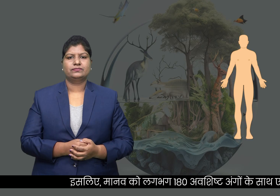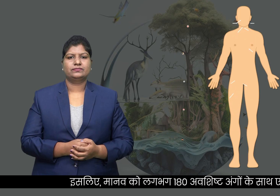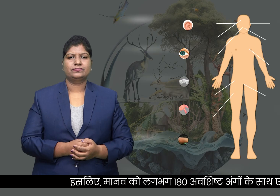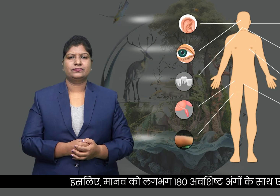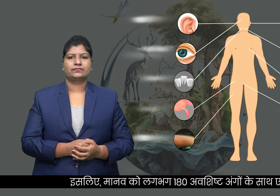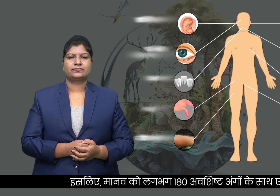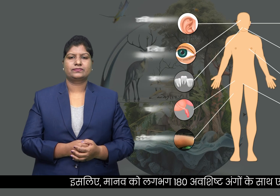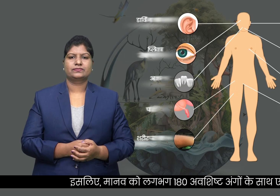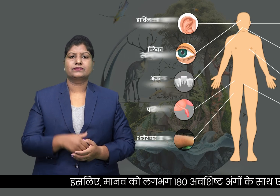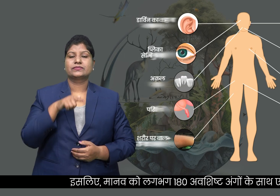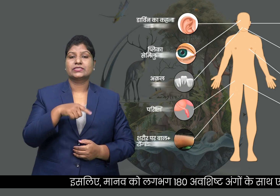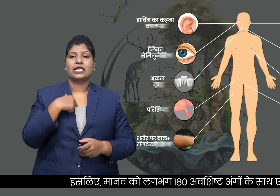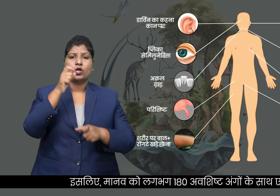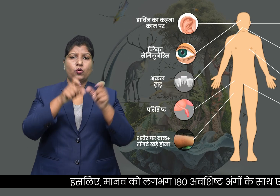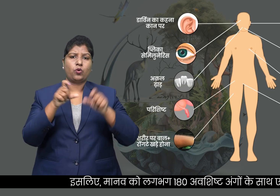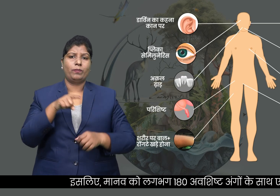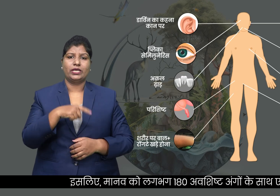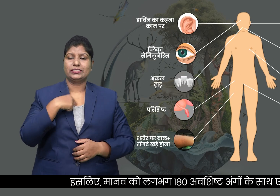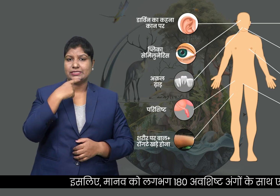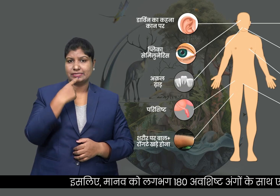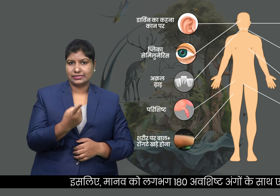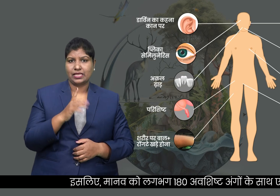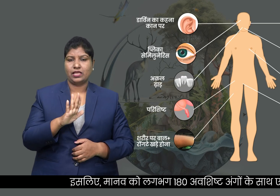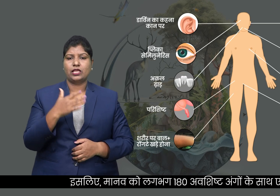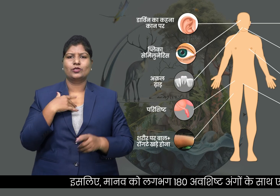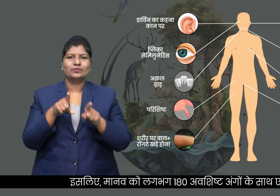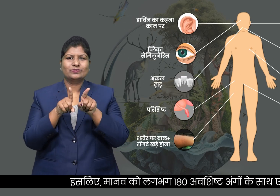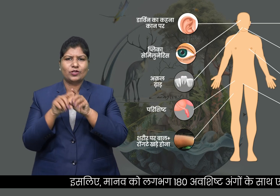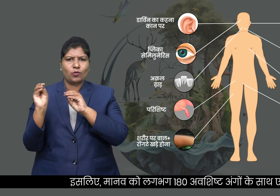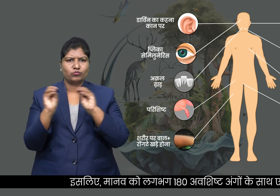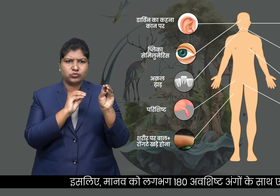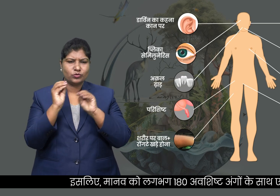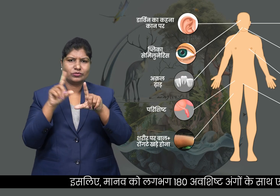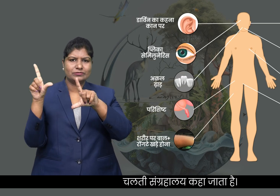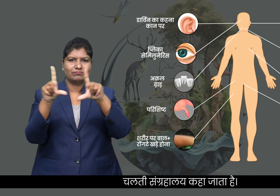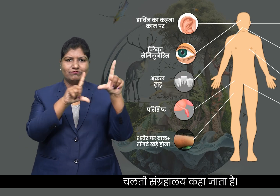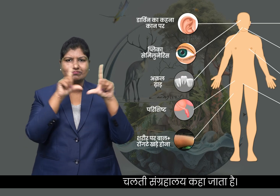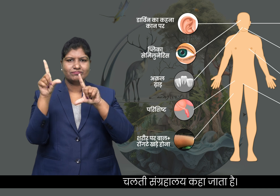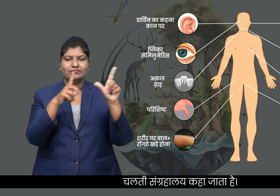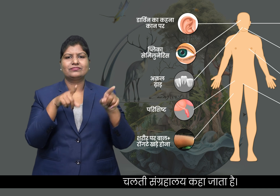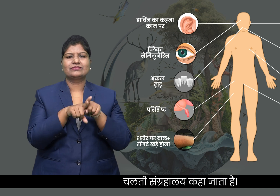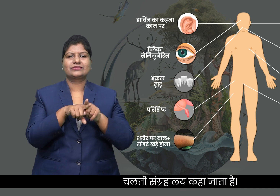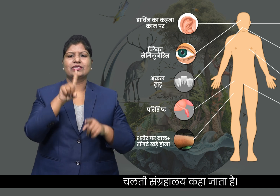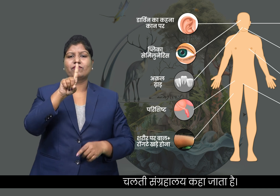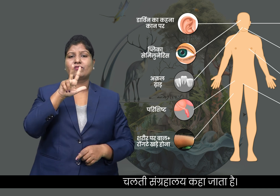इसलिए मानव को लगभग 180 अवशिष्ट अंगों के साथ एक चलती संग्रहालय कहा जाता है।